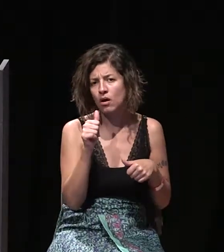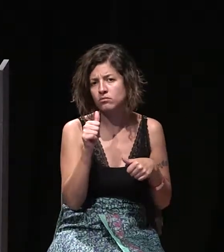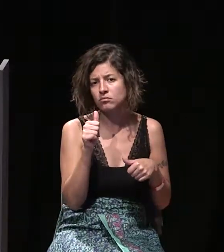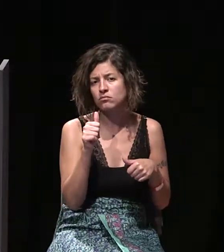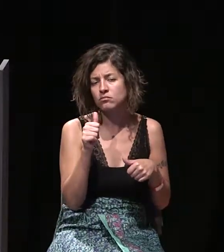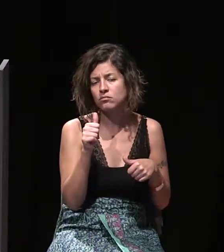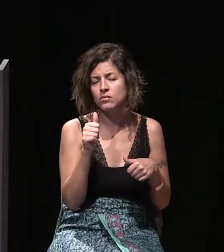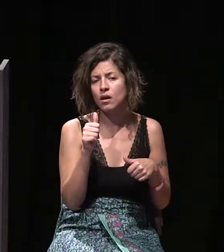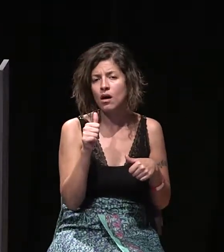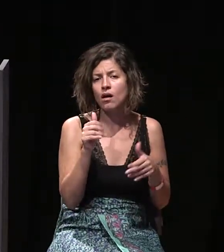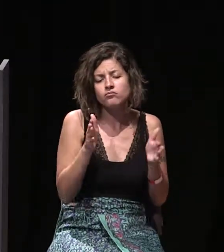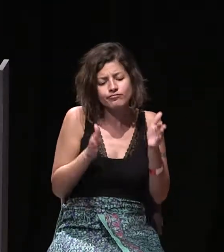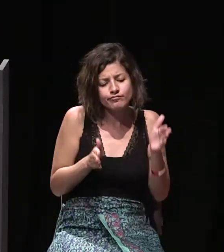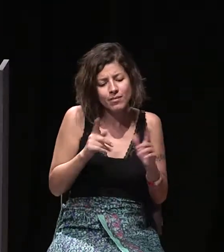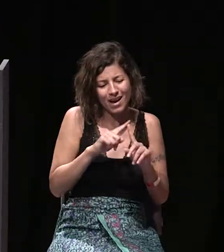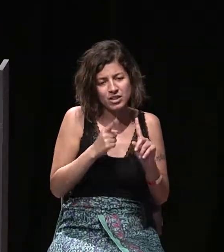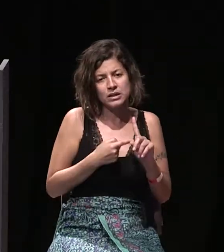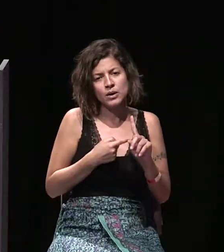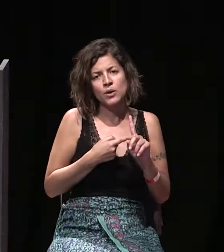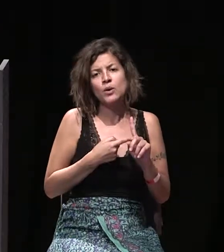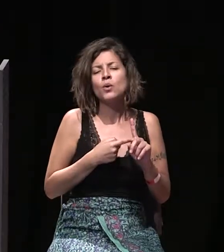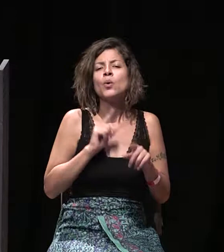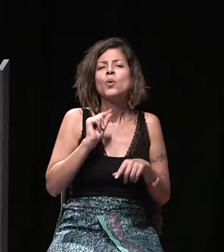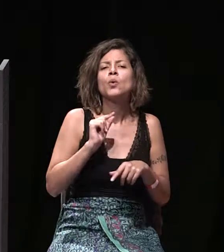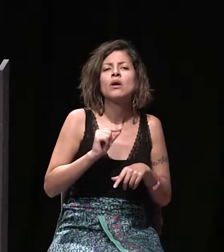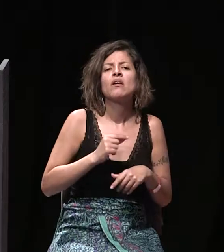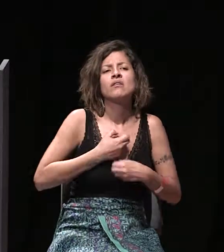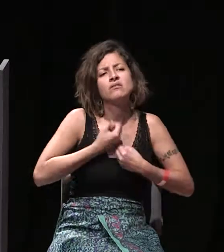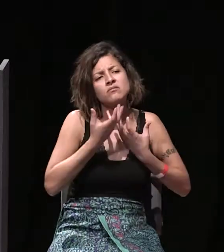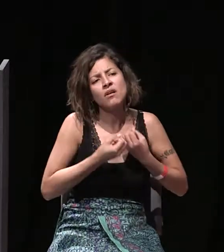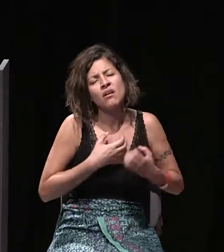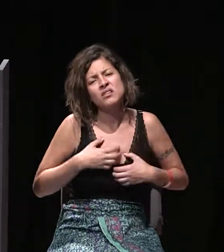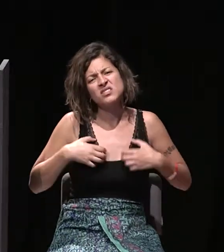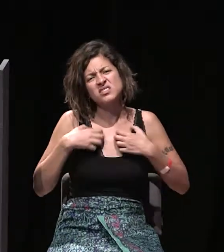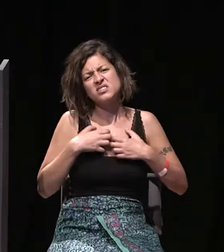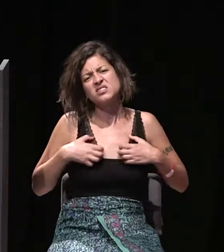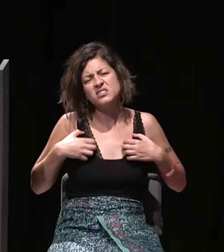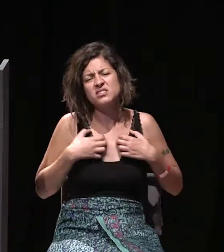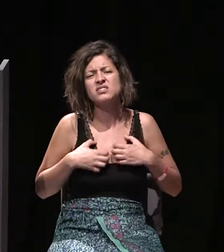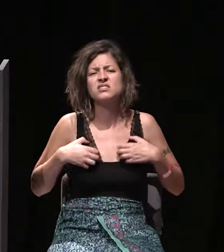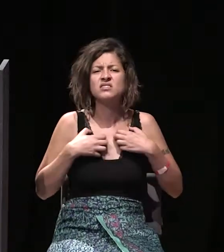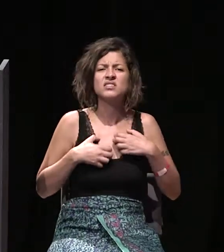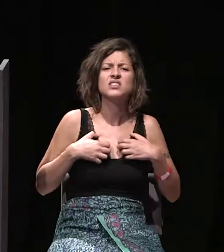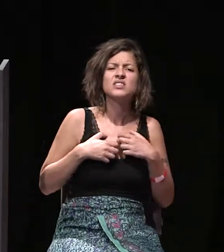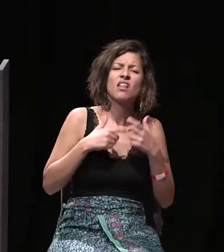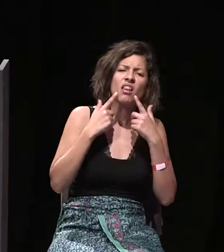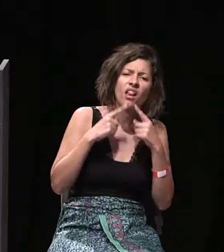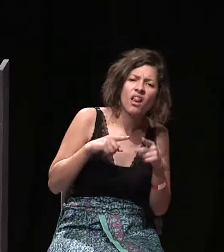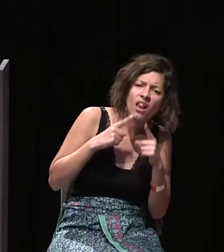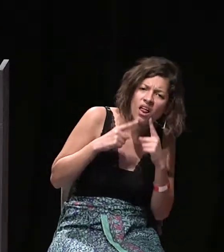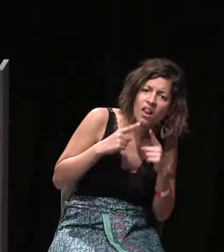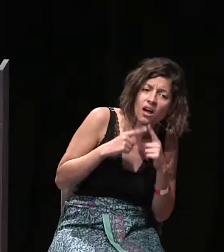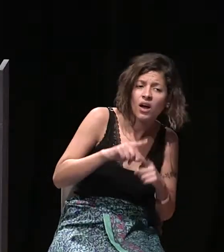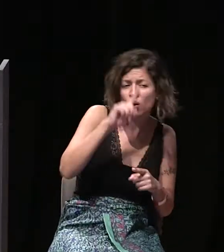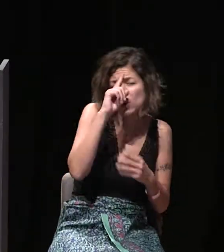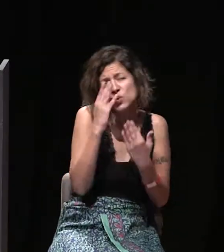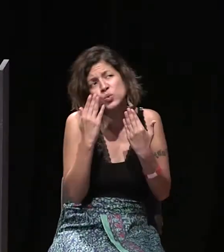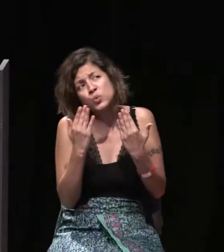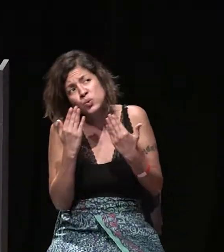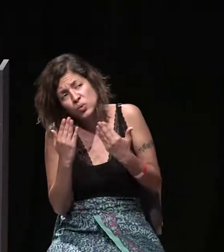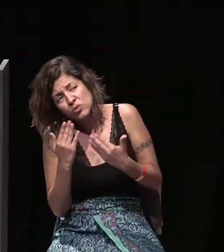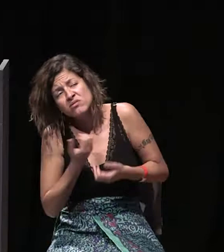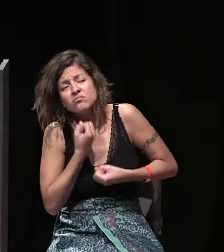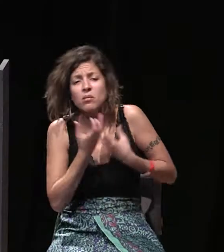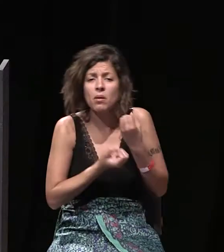processo gestacional, as suas queixas, ansiedades, dúvidas e desconfortos que